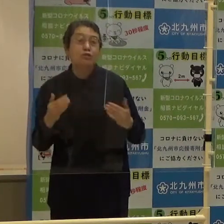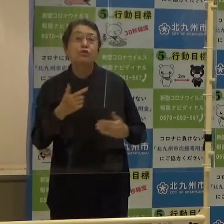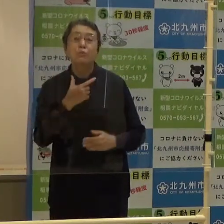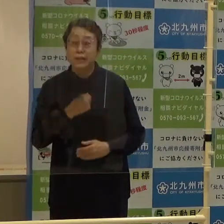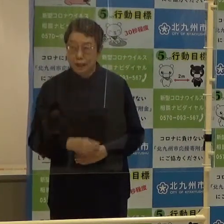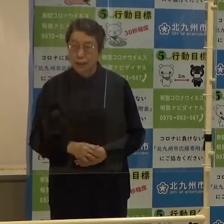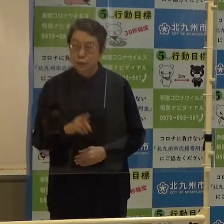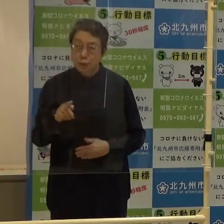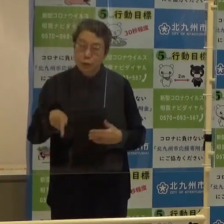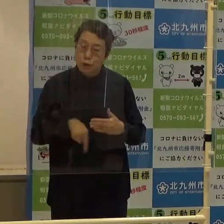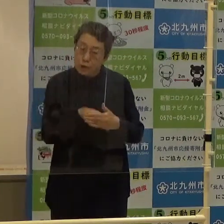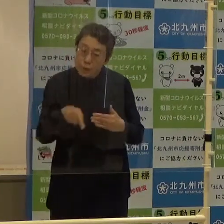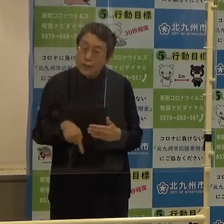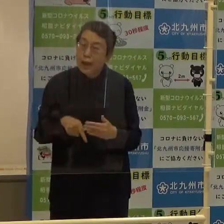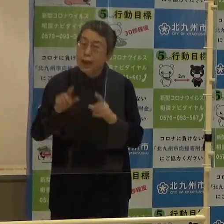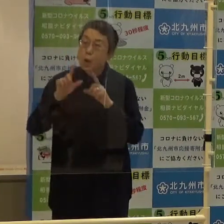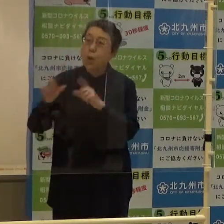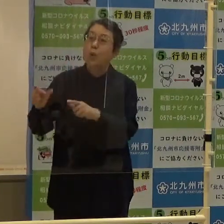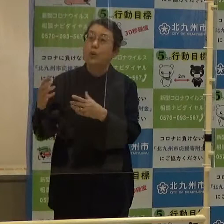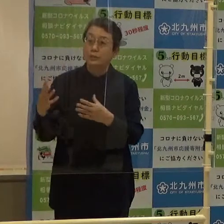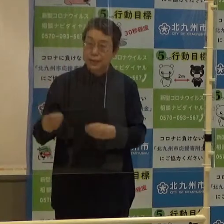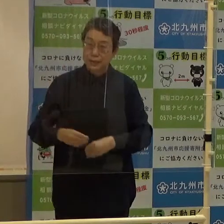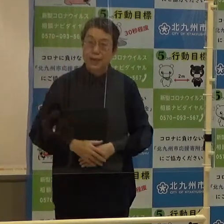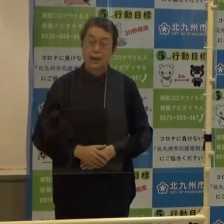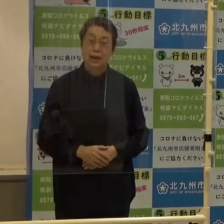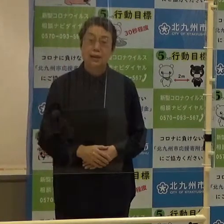上げておったわけであります。